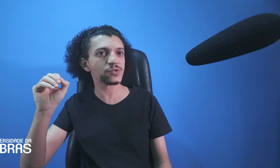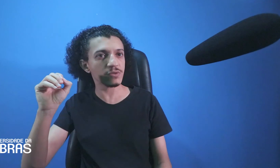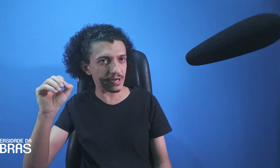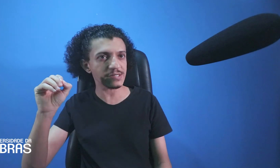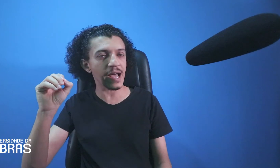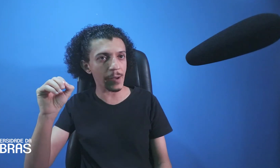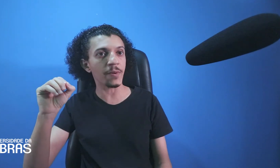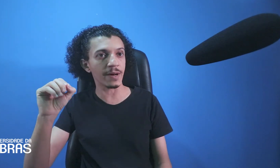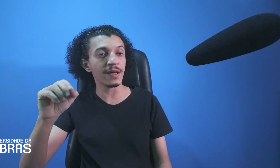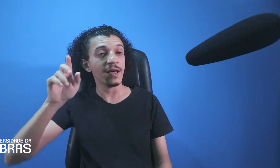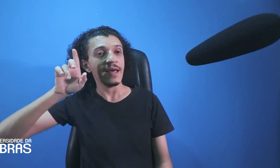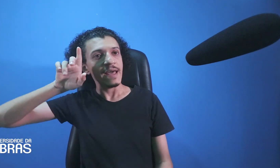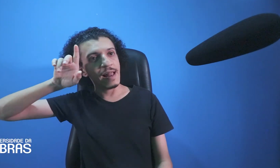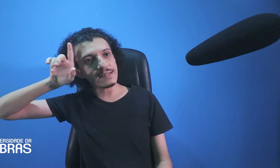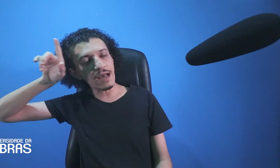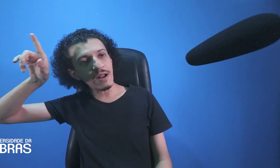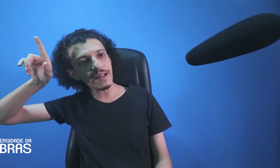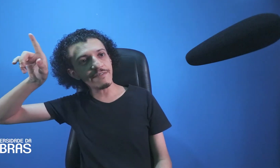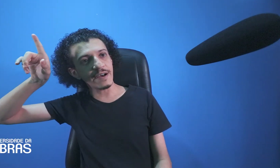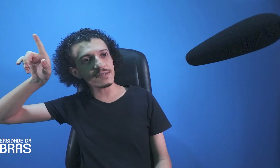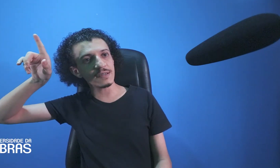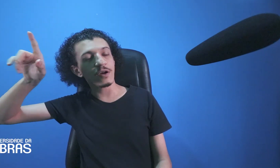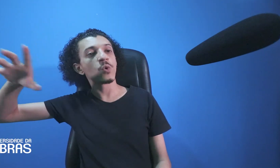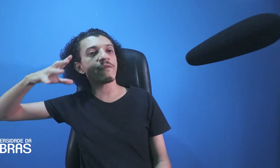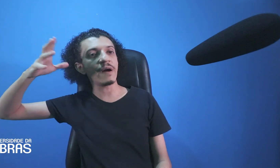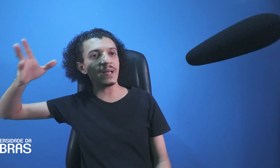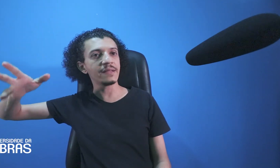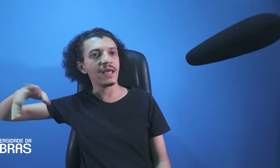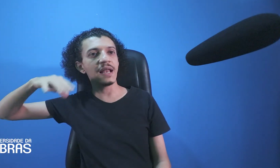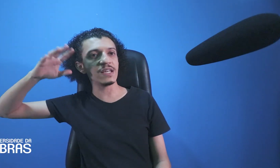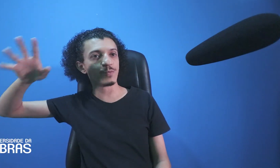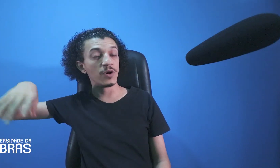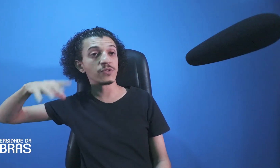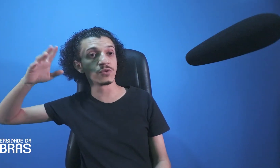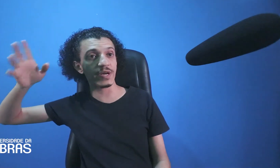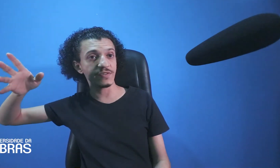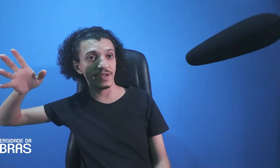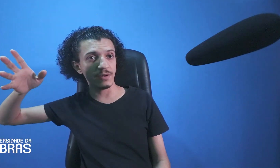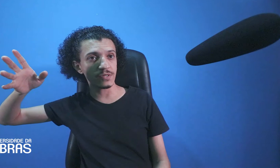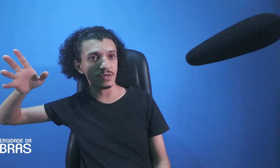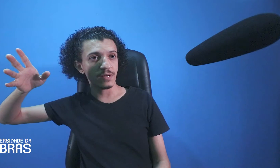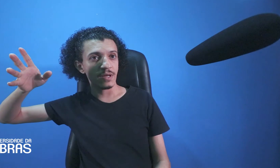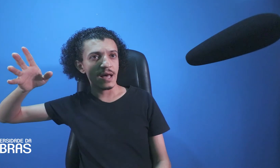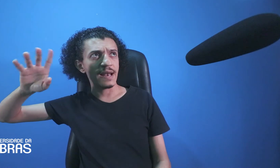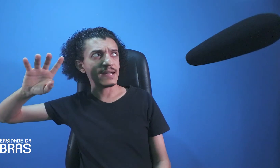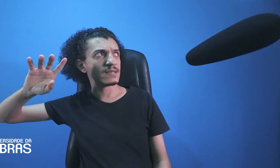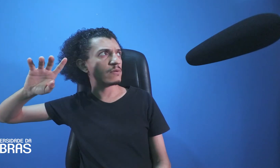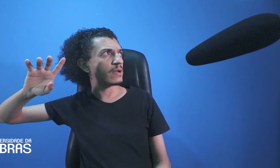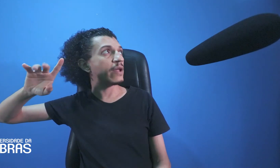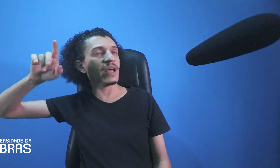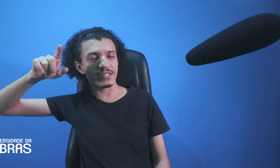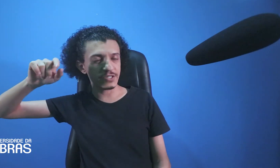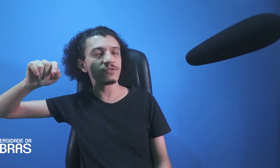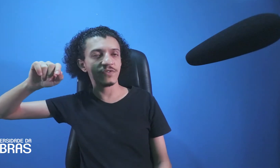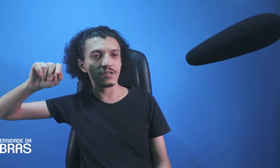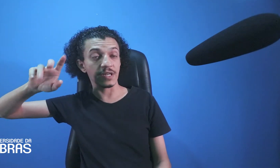surdo nessa época. Ele saiu lá da França com a família dele, a esposa e os 2 filhos. Aliás, ele já tinha os filhos, sim.